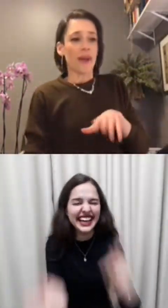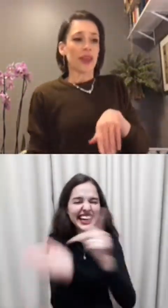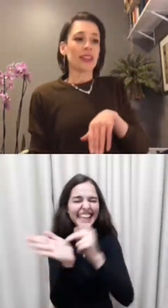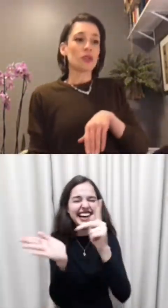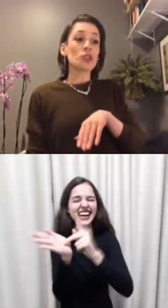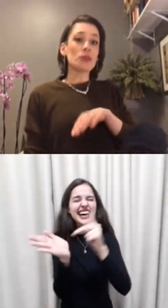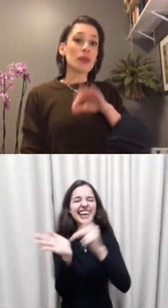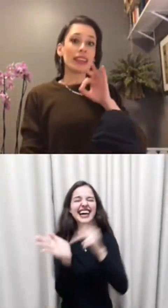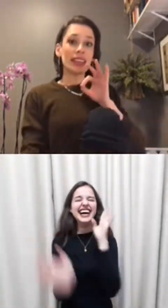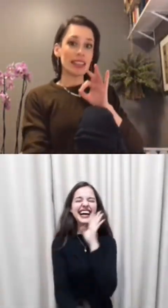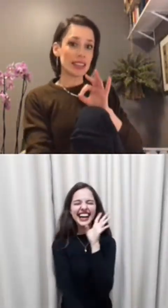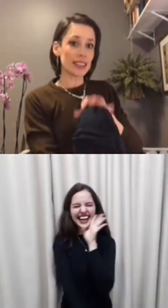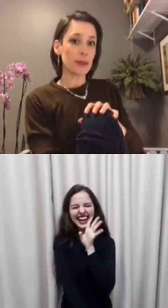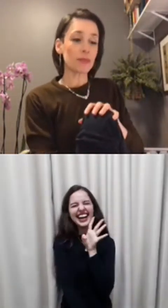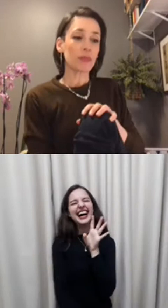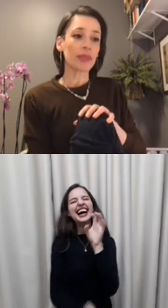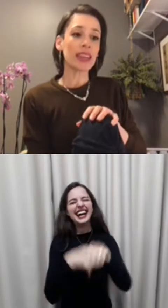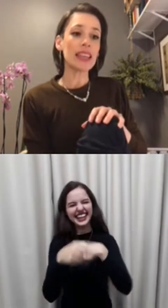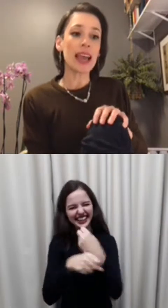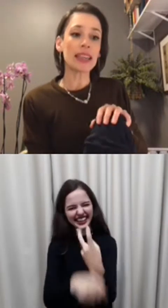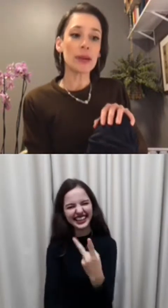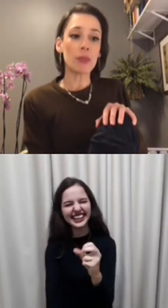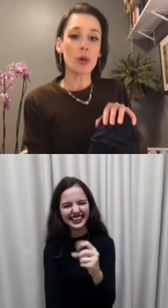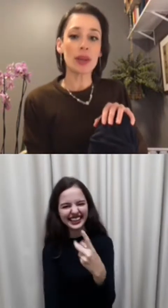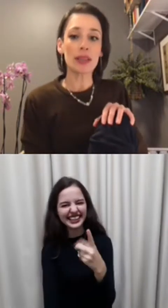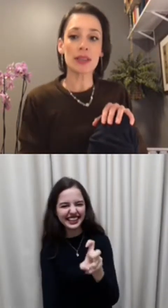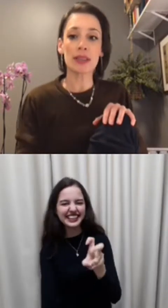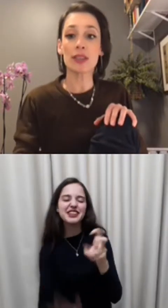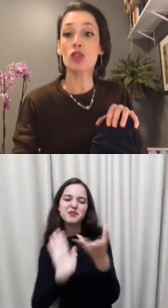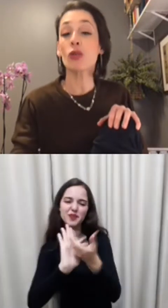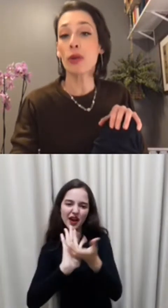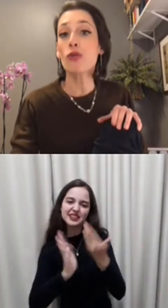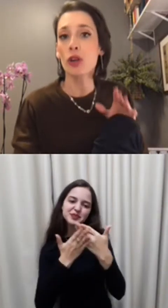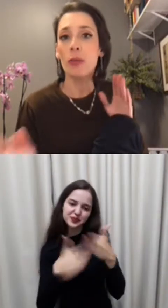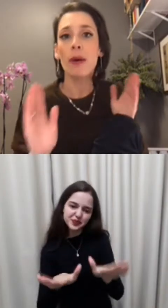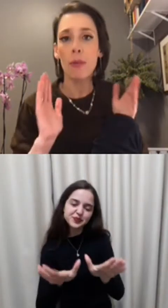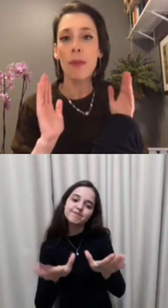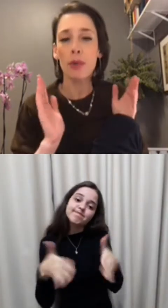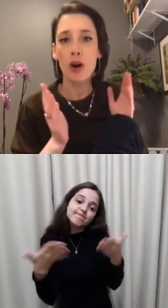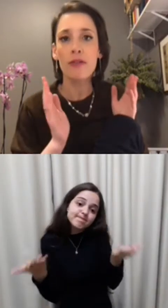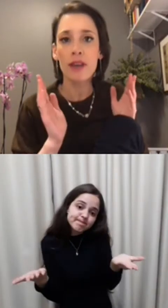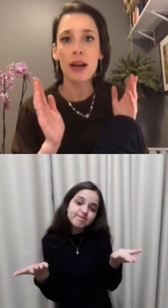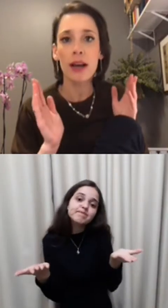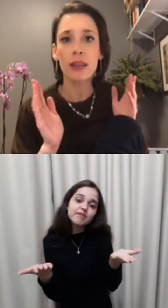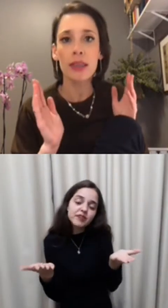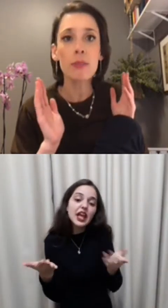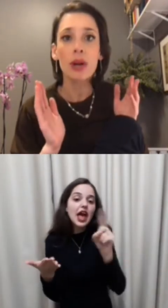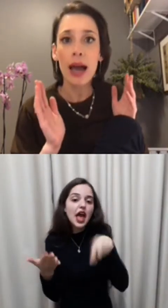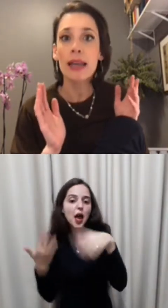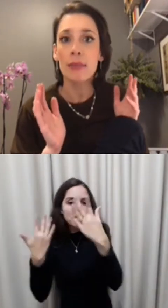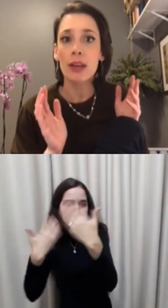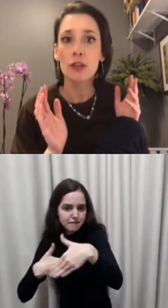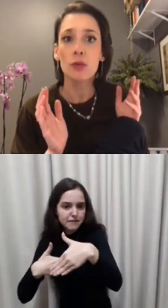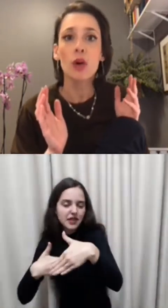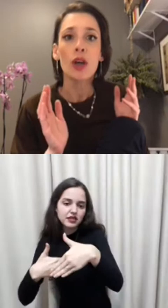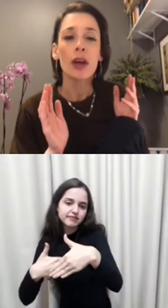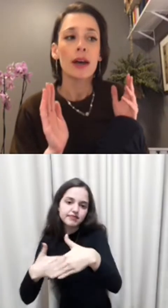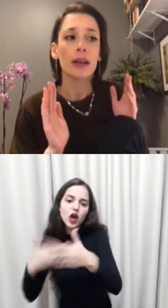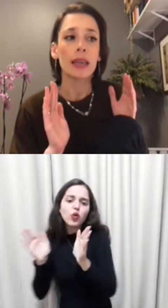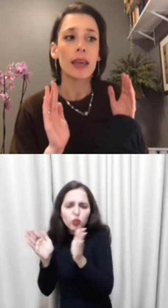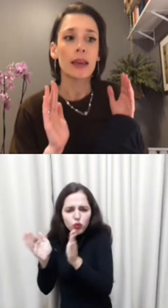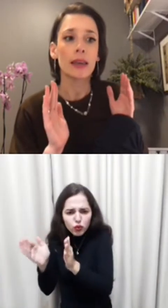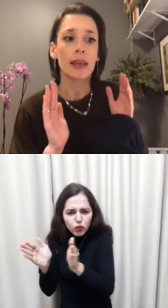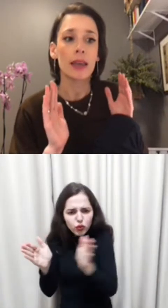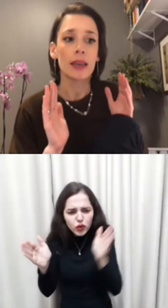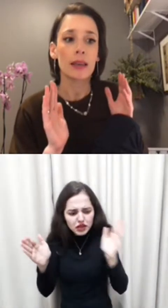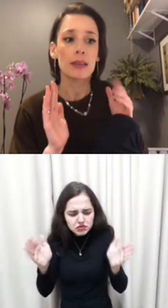Tá, até 2015. E aí depois se extinguiu. Foi uma prova temporária mesmo.